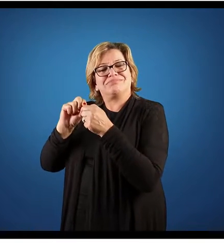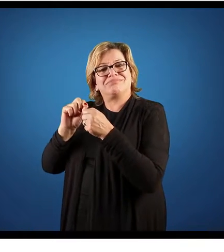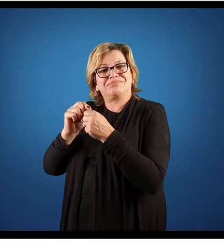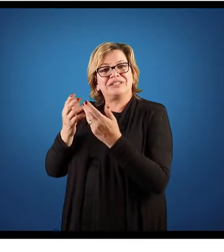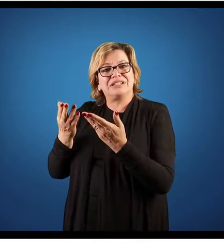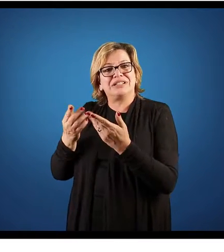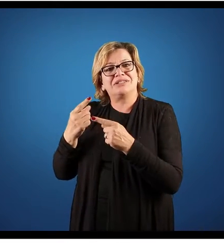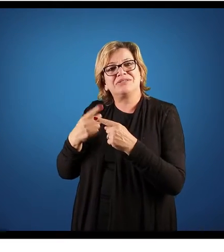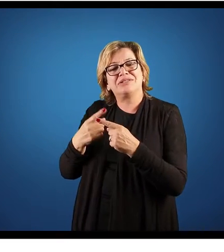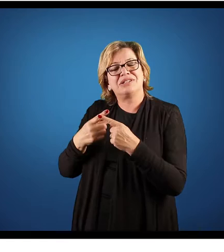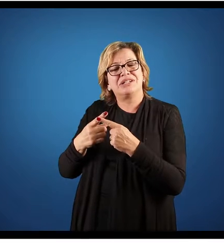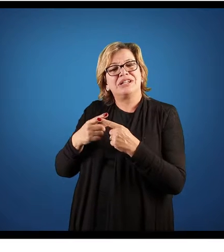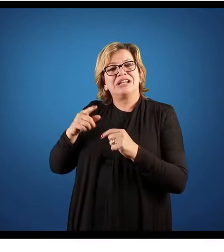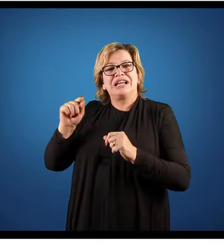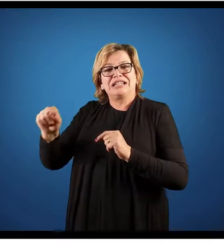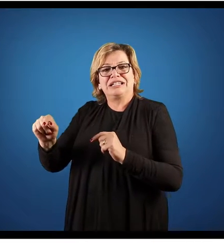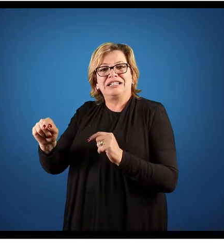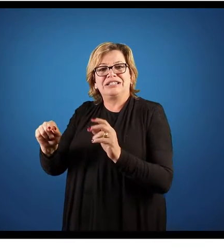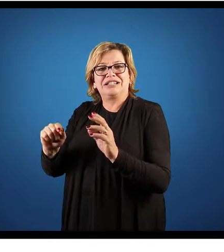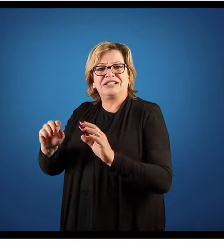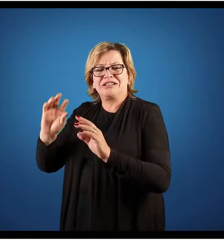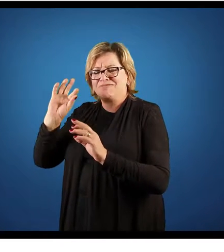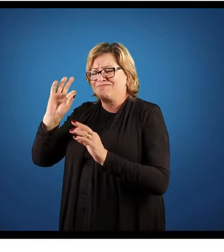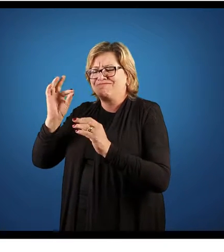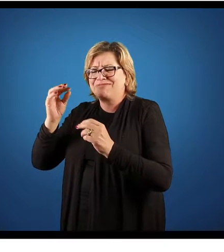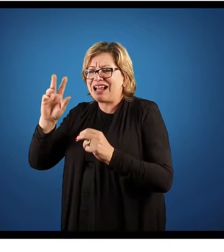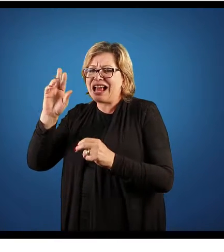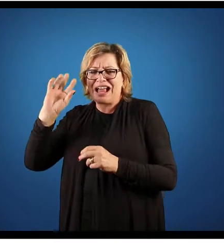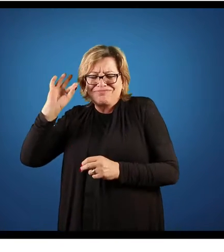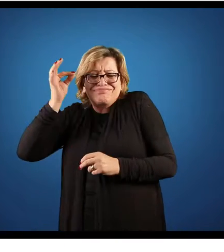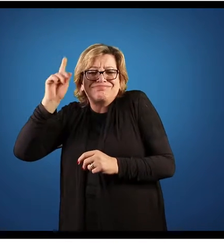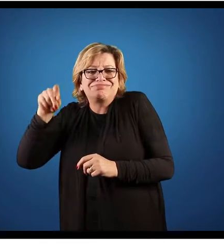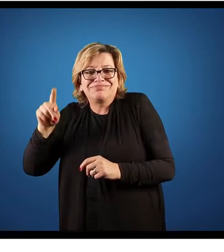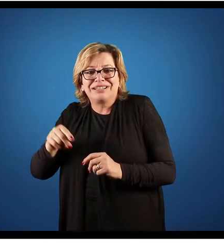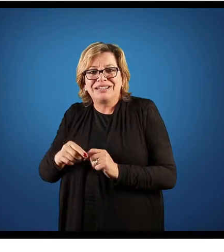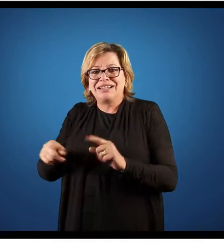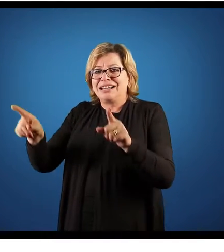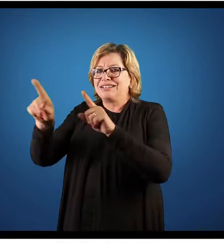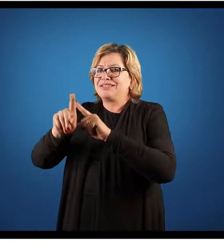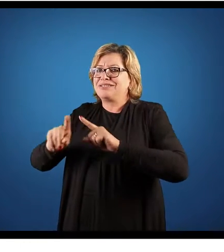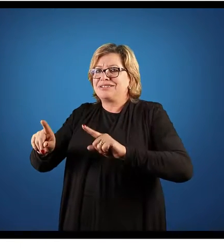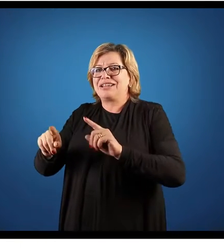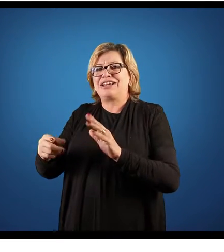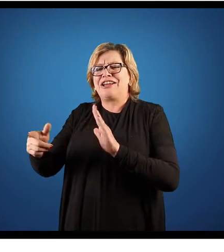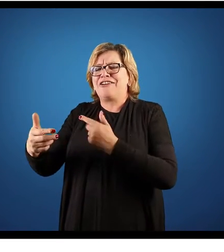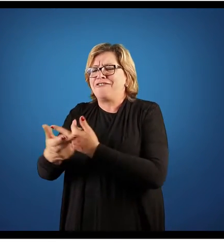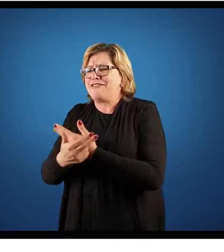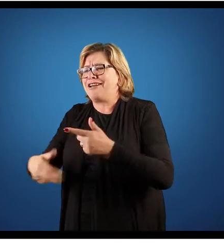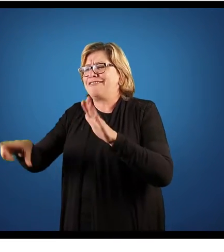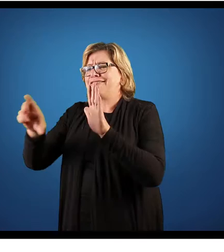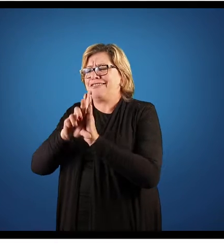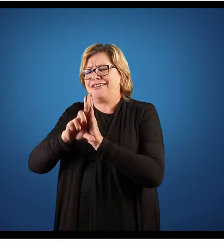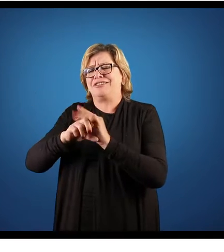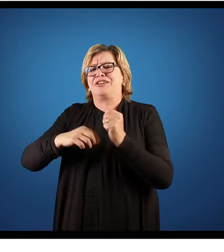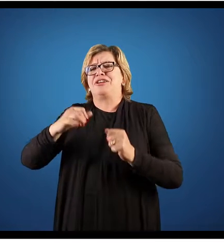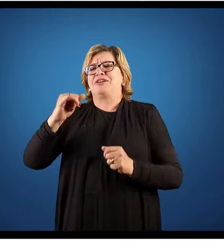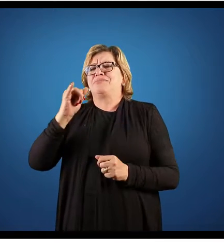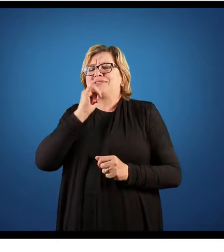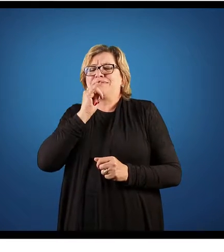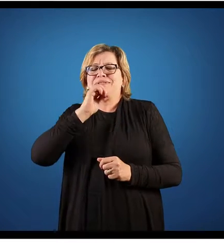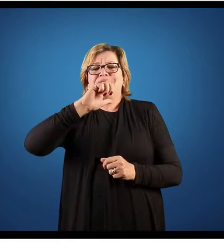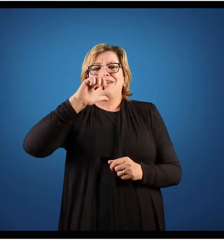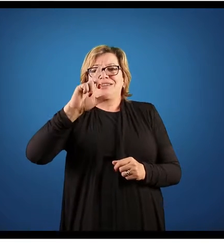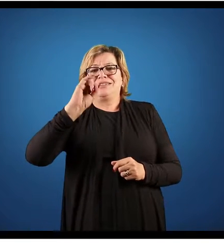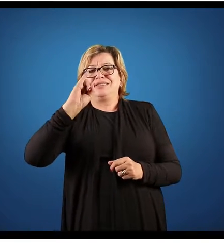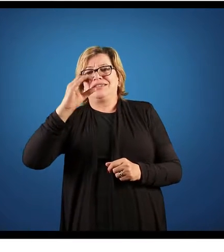ele acaba sendo uma forma mais rápido porque ele não é regido nem por várias leis de licitação é por